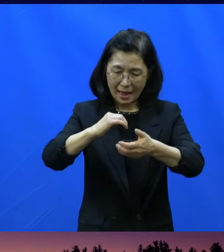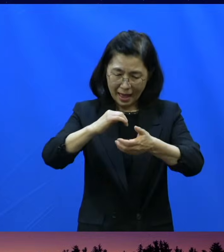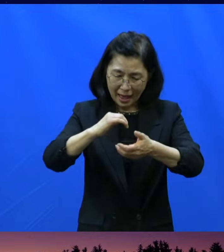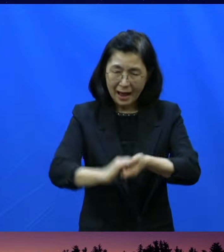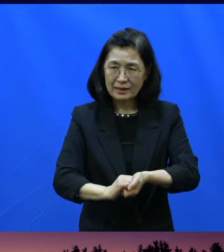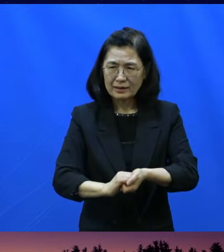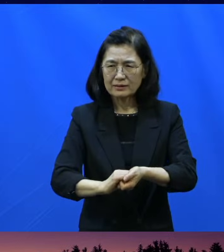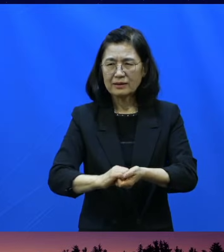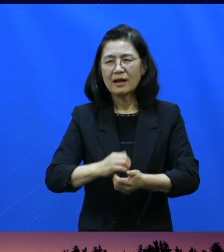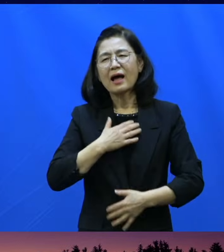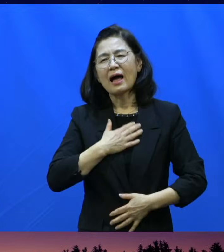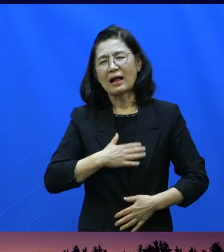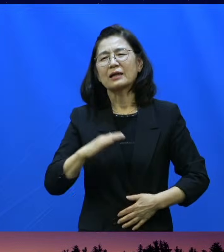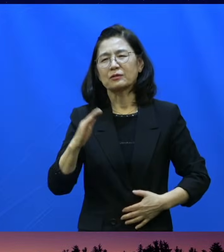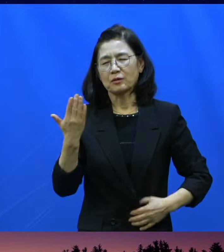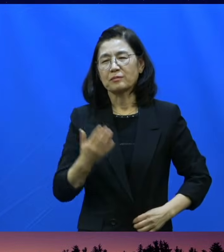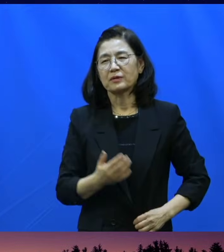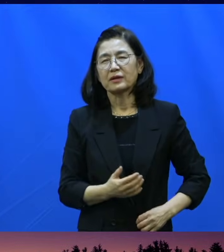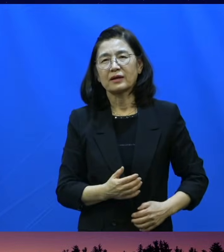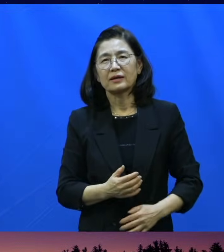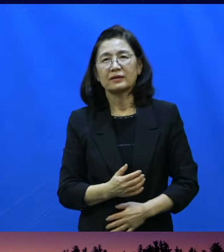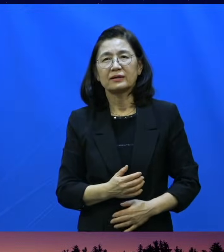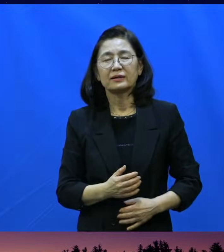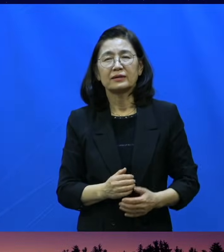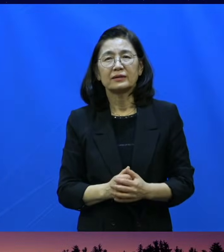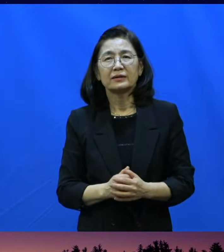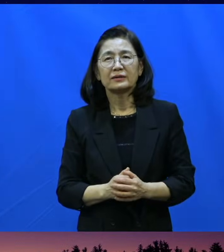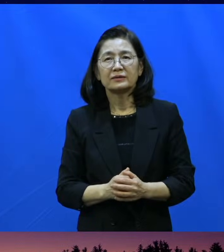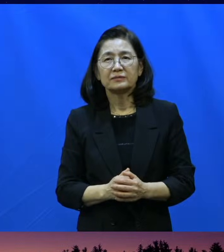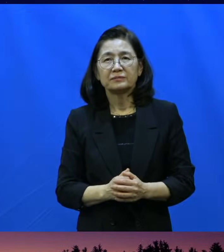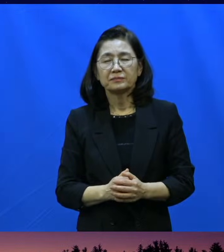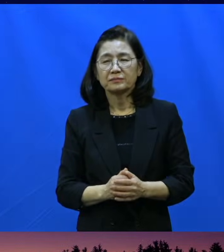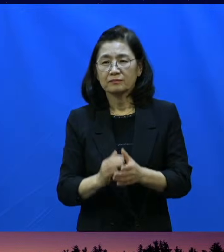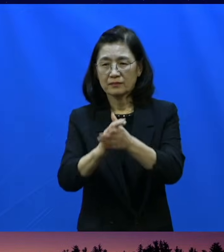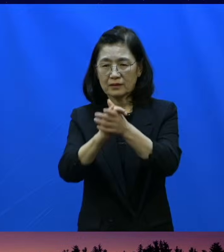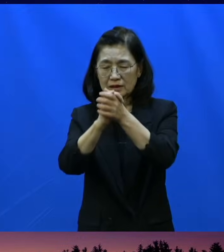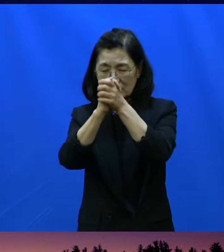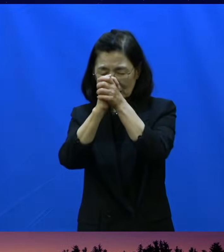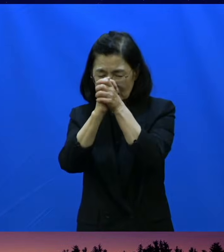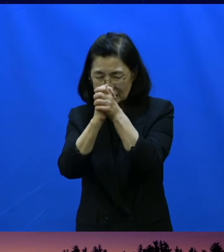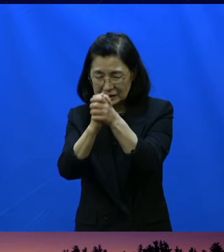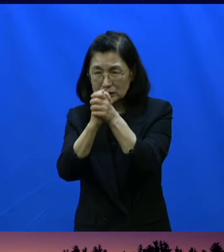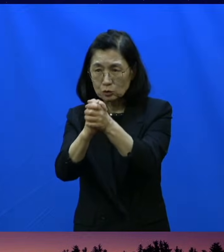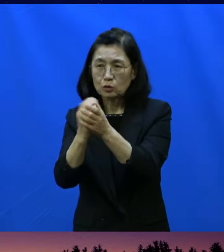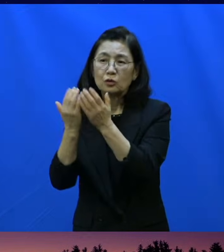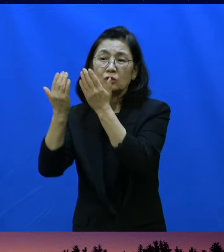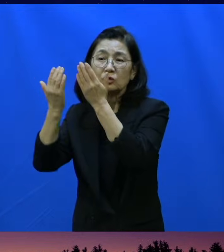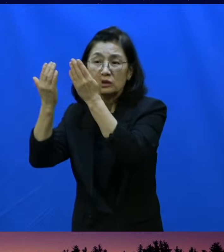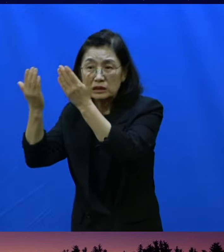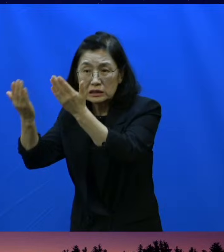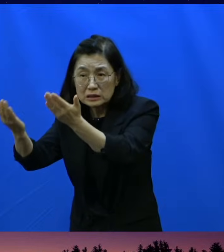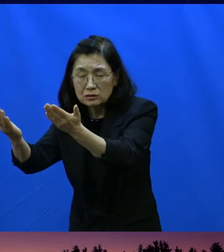다르죠. 어떤 태도죠? 기도는 차선책이 아니라 최우선의 선택이 되는 거예요.